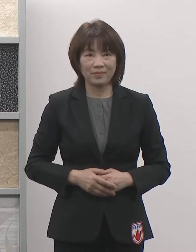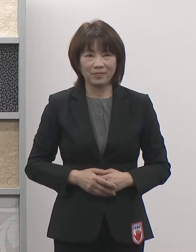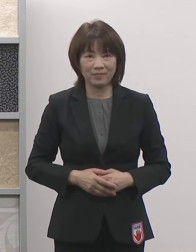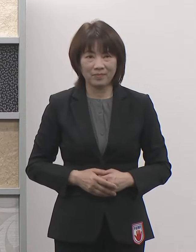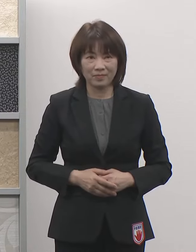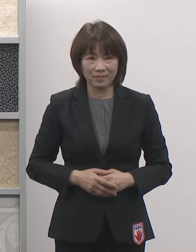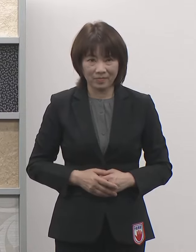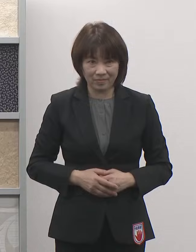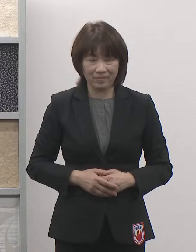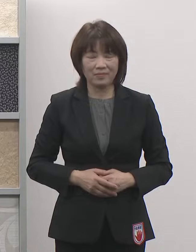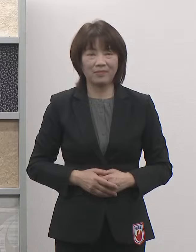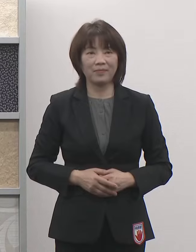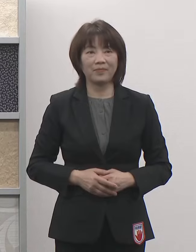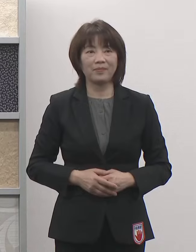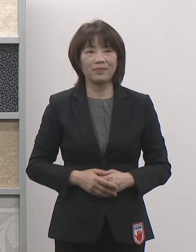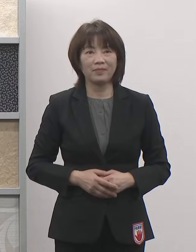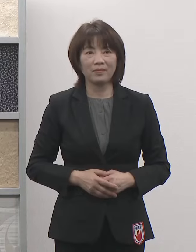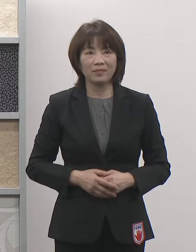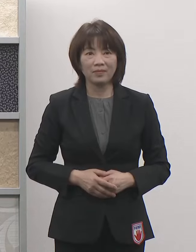すみません、それと合わせまして、